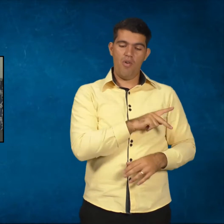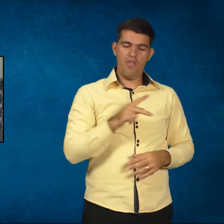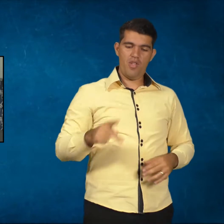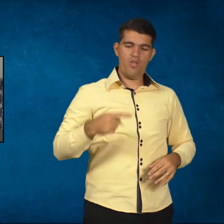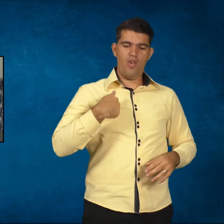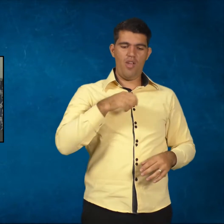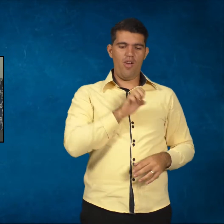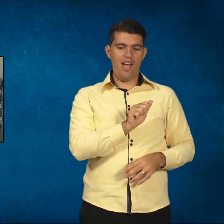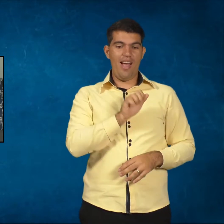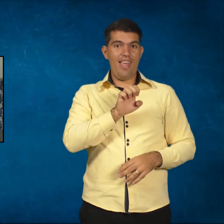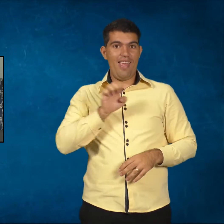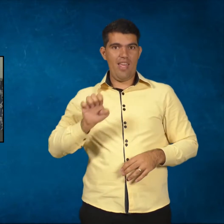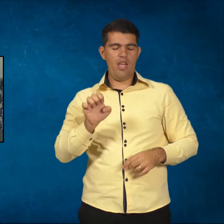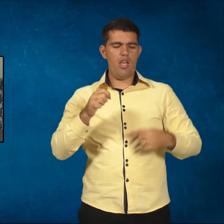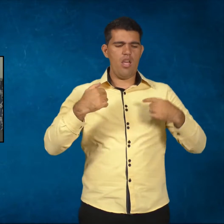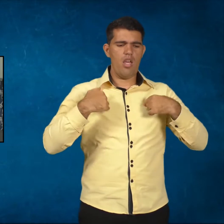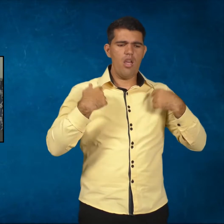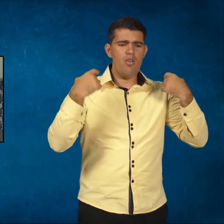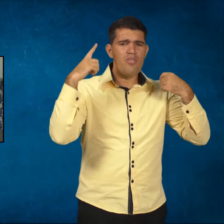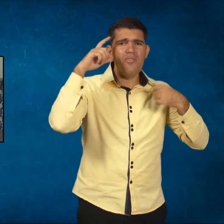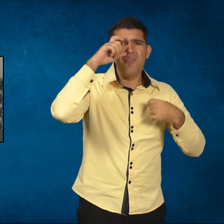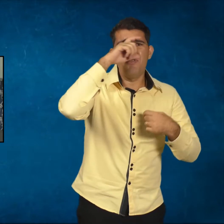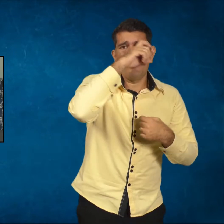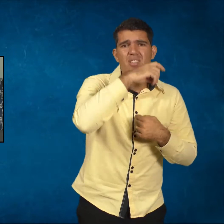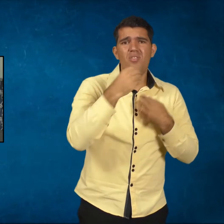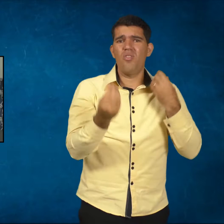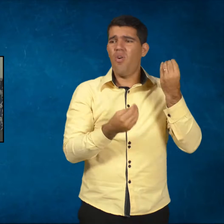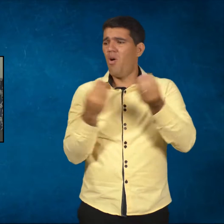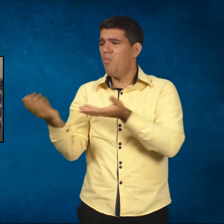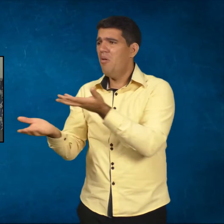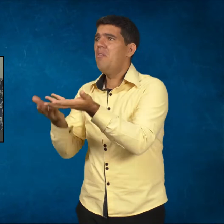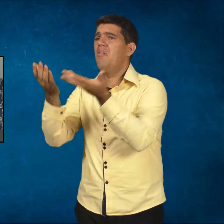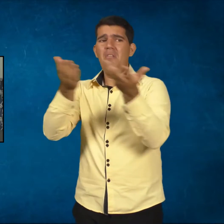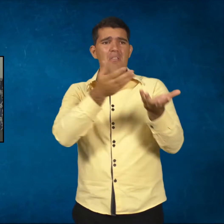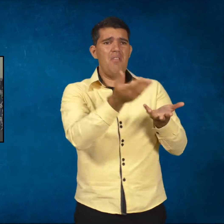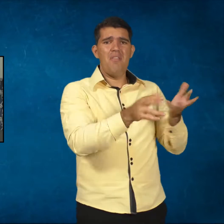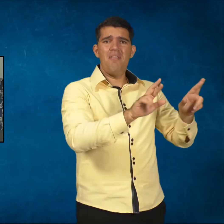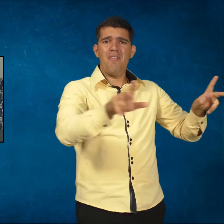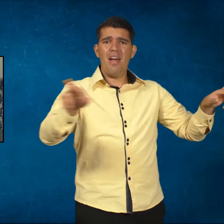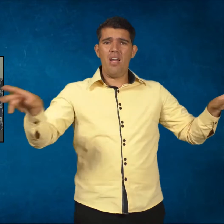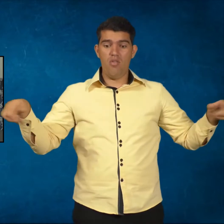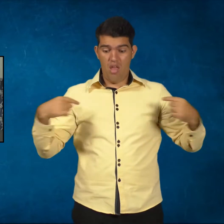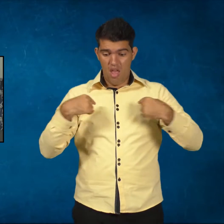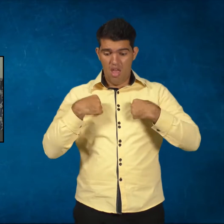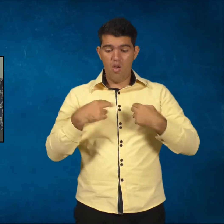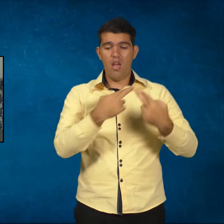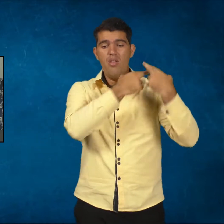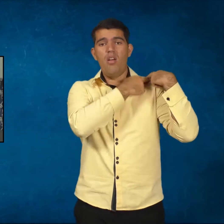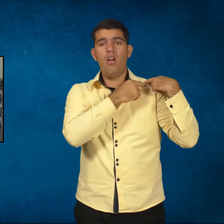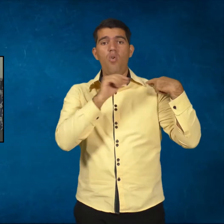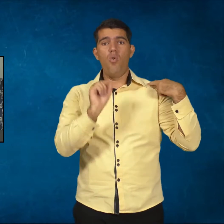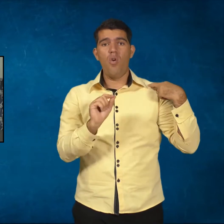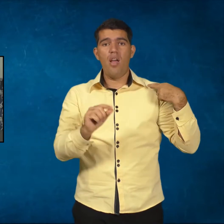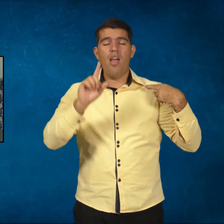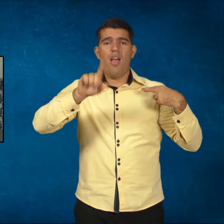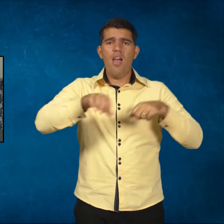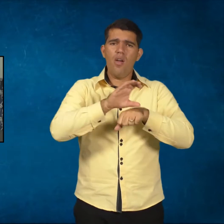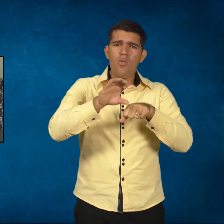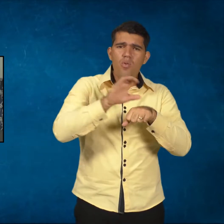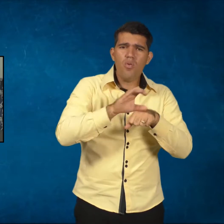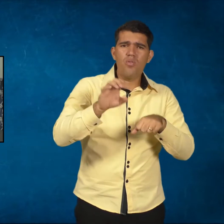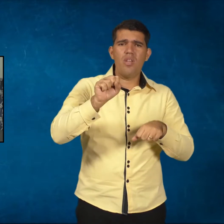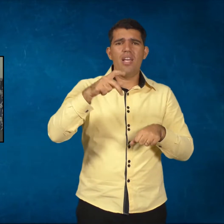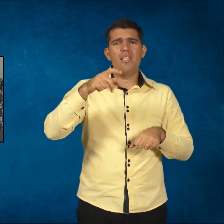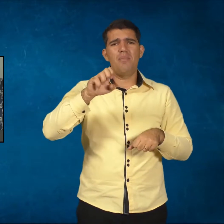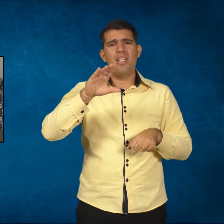está ofertando o AE tem tido muita dificuldade, porque agora a ele tem ficado cursos de